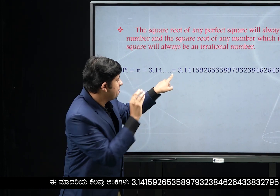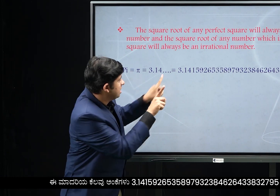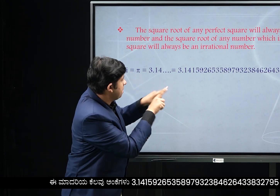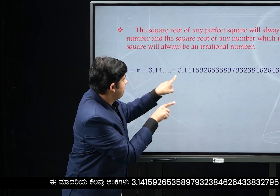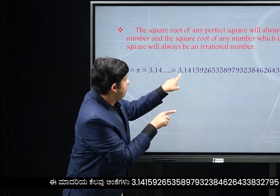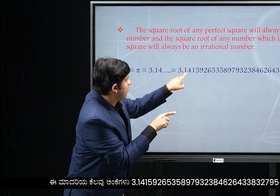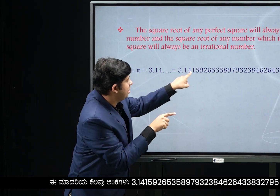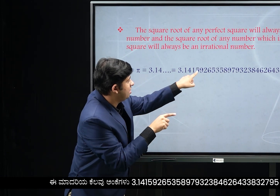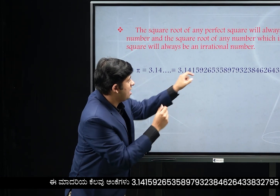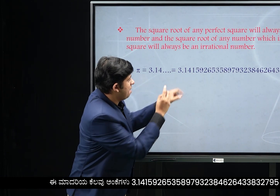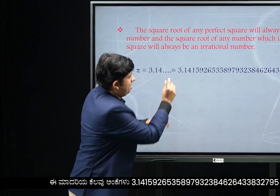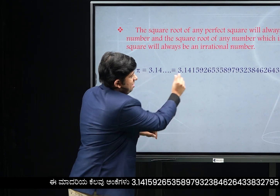3.14159295 ಕಾಣುತ್ತವೆ.